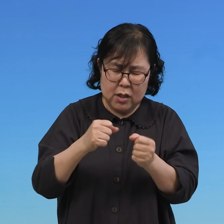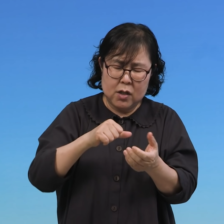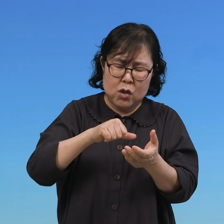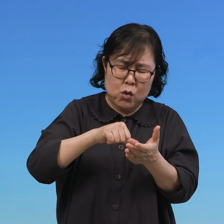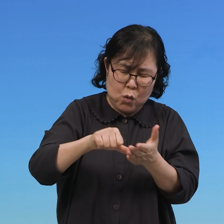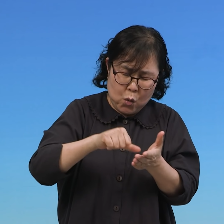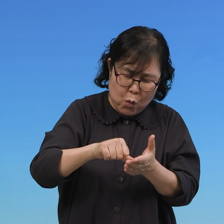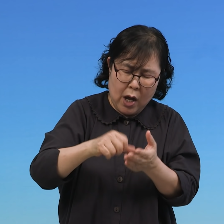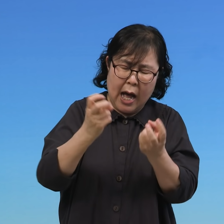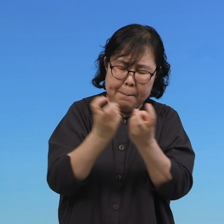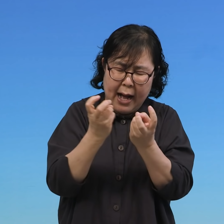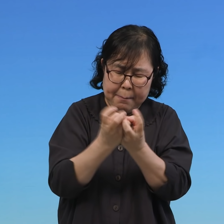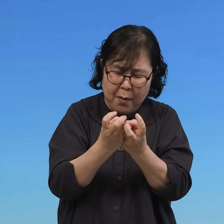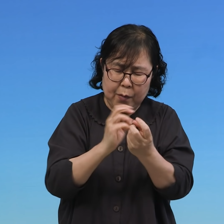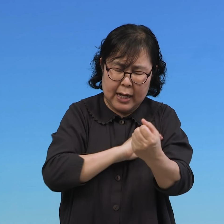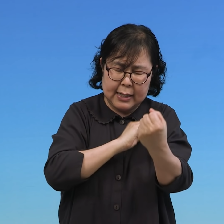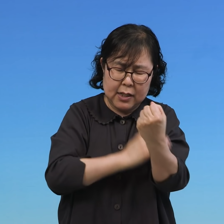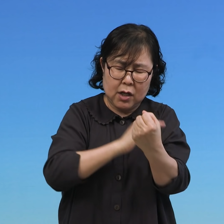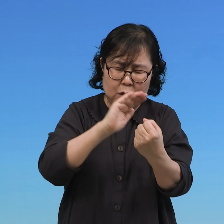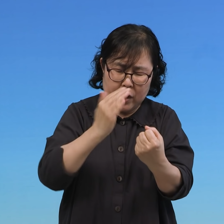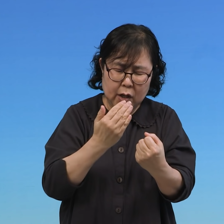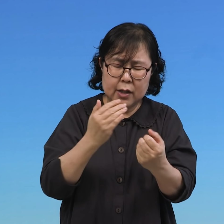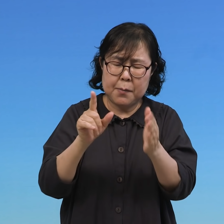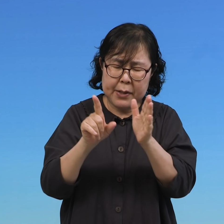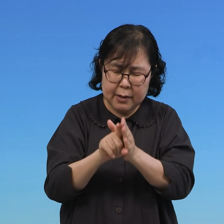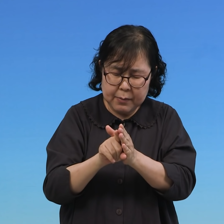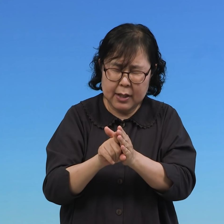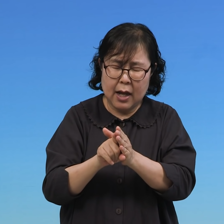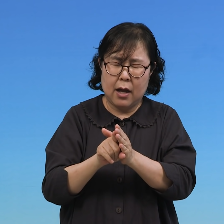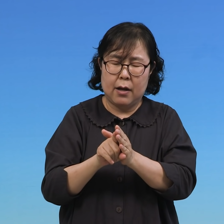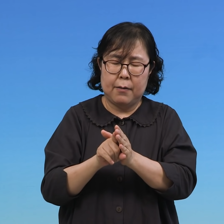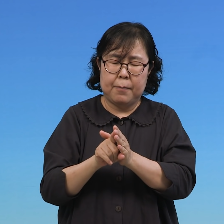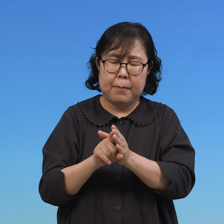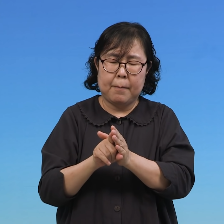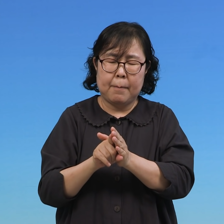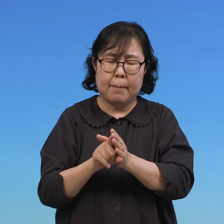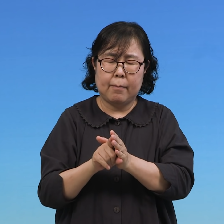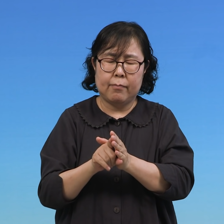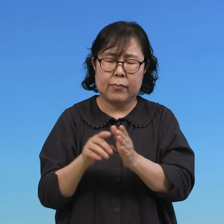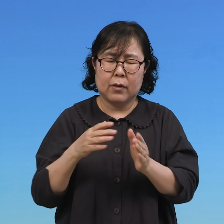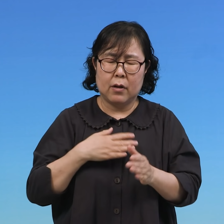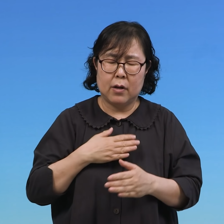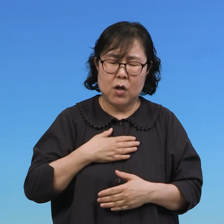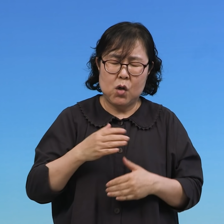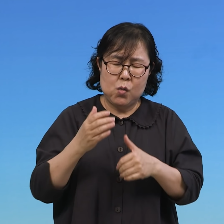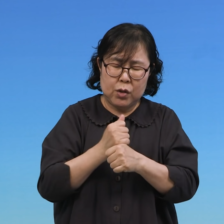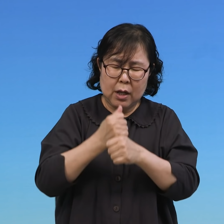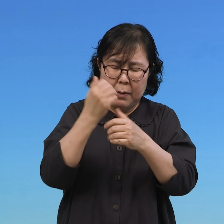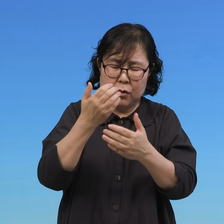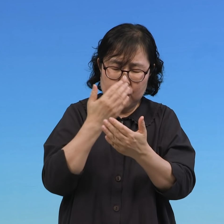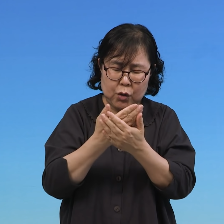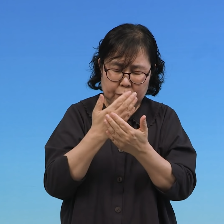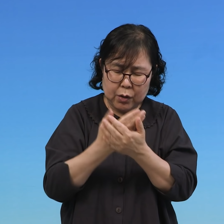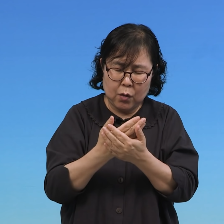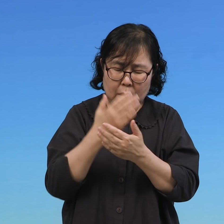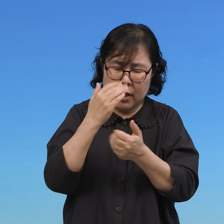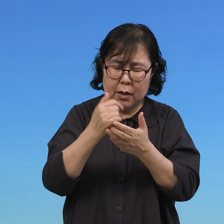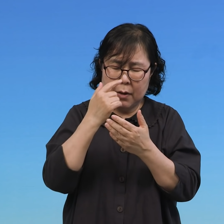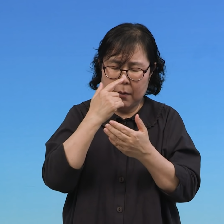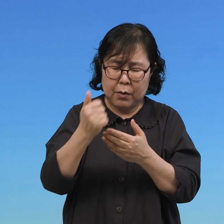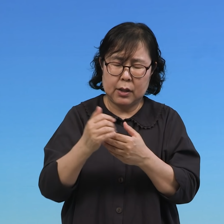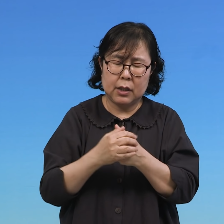되고 능력이 되는 줄 믿습니다. 하나님 우리 성도님을 붙잡아 주시고 하나님